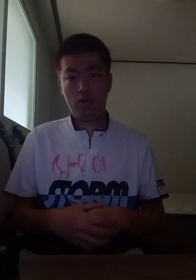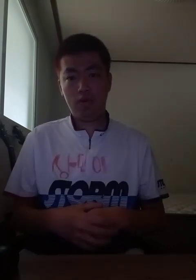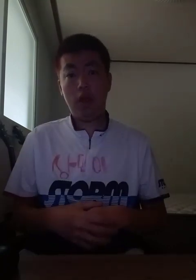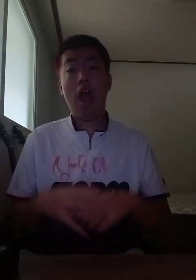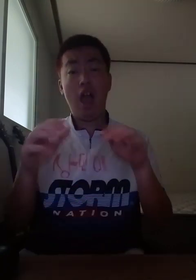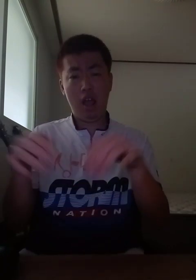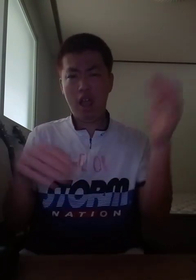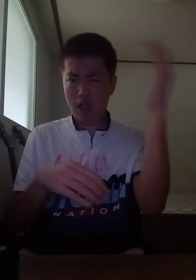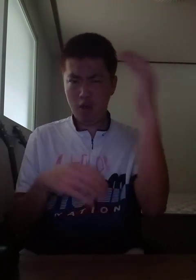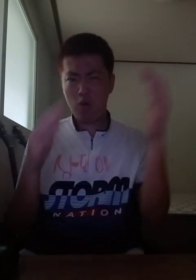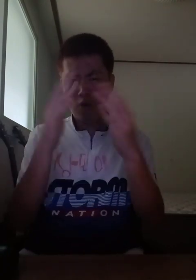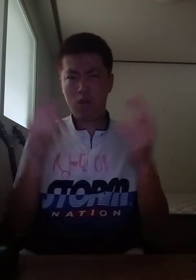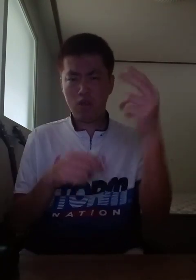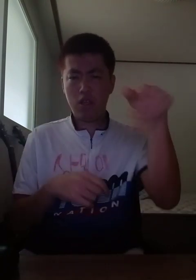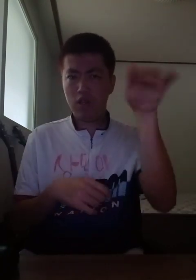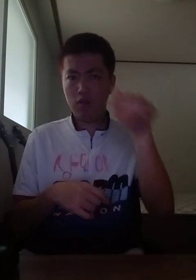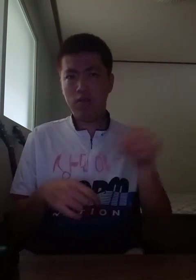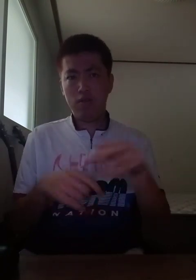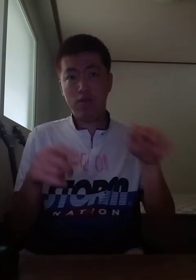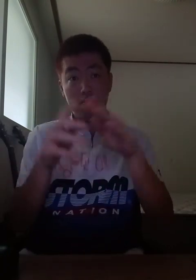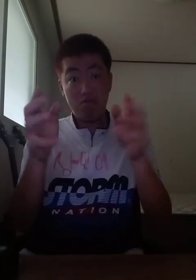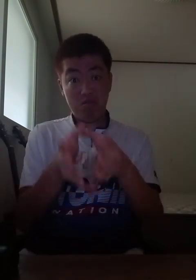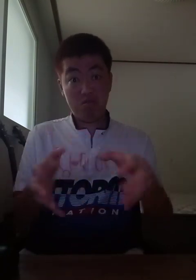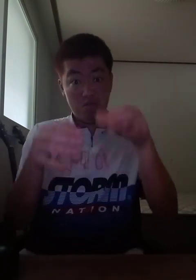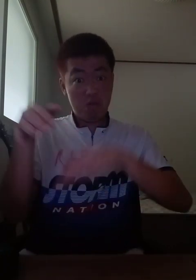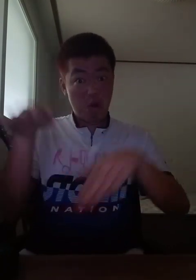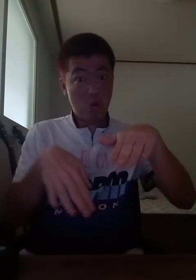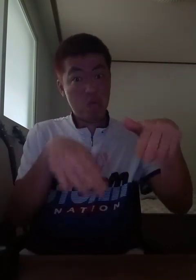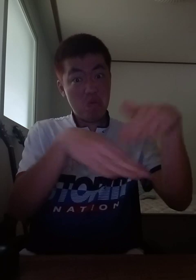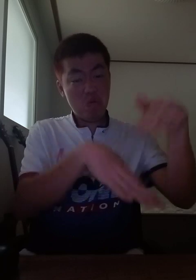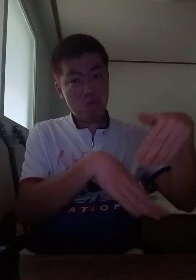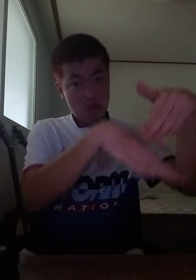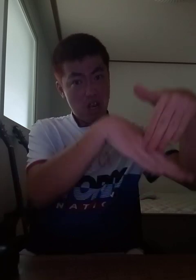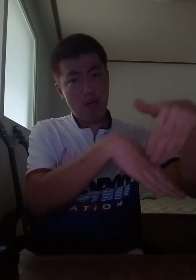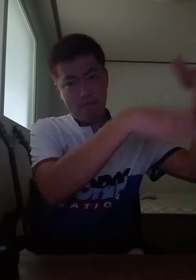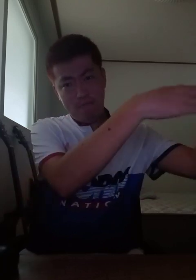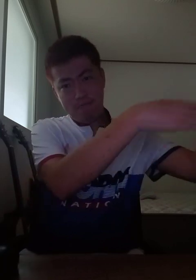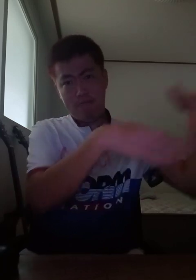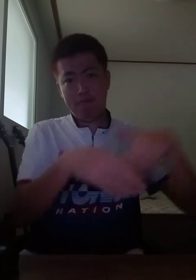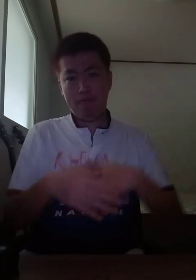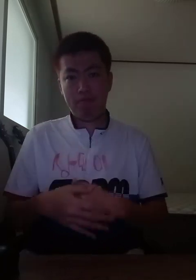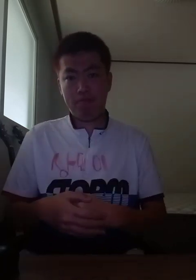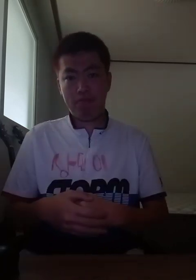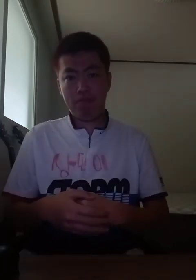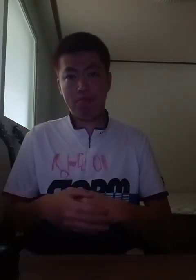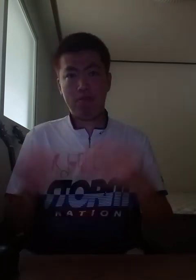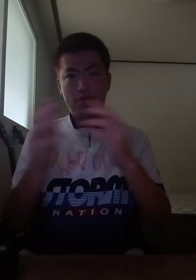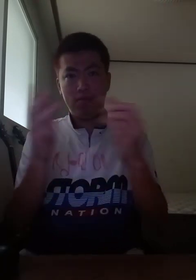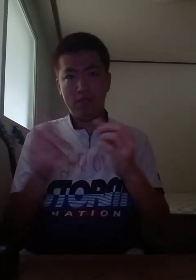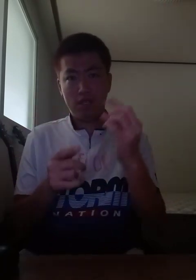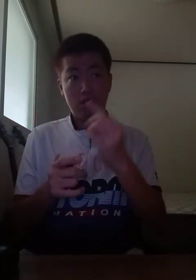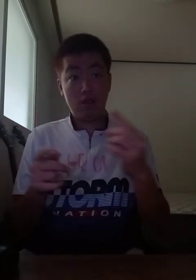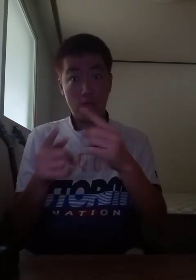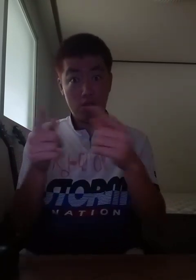학교에 늦은 또 다른 아이도 커다란 돌덩이를 밟고 담벼락을 탑니다. 바로 이때 저편에선 다른